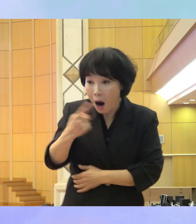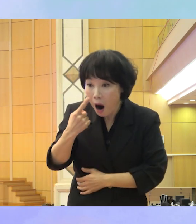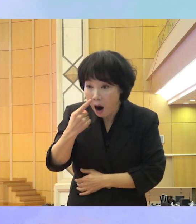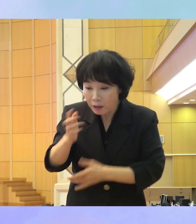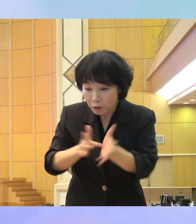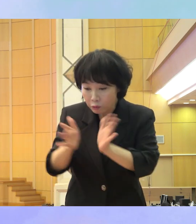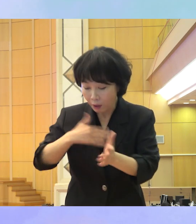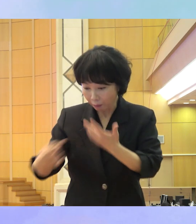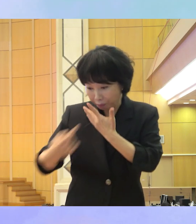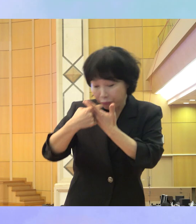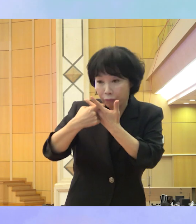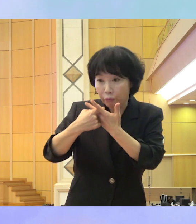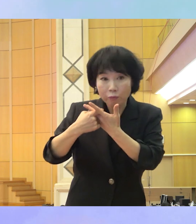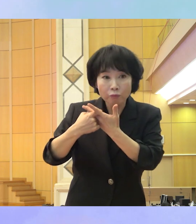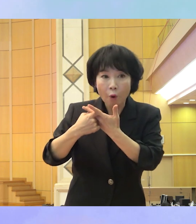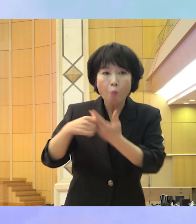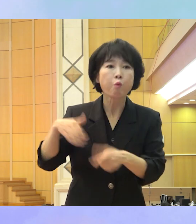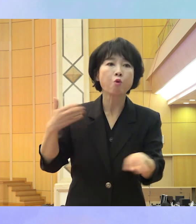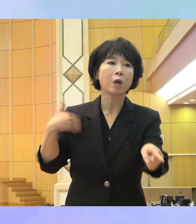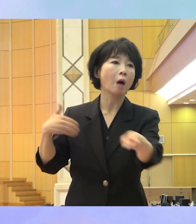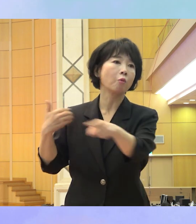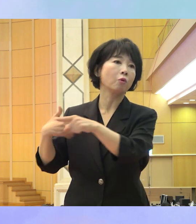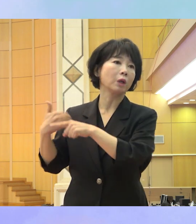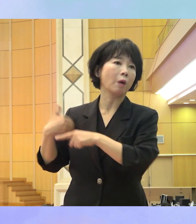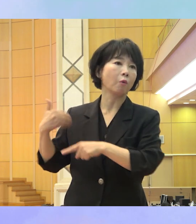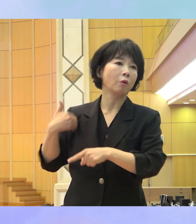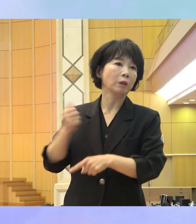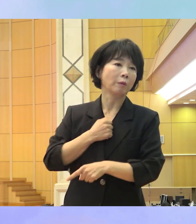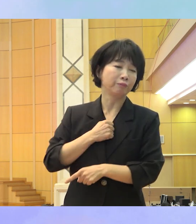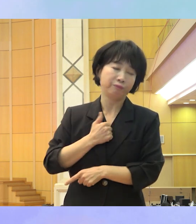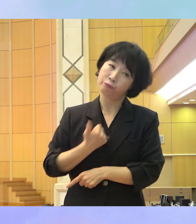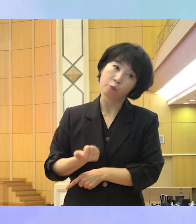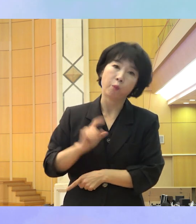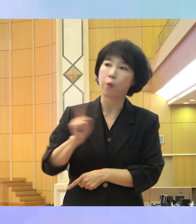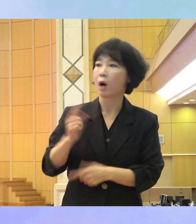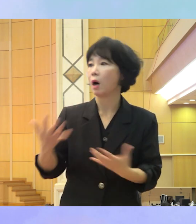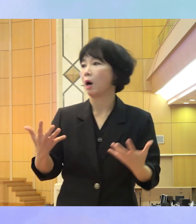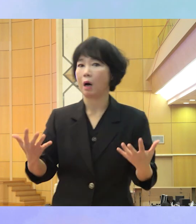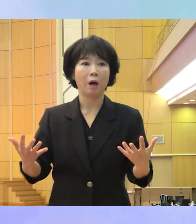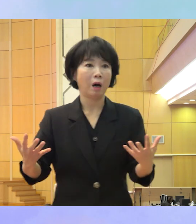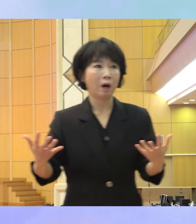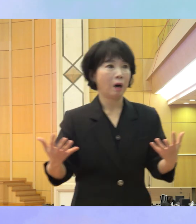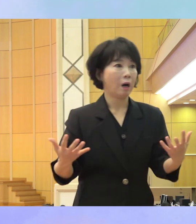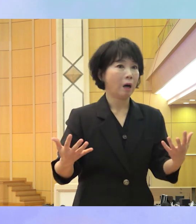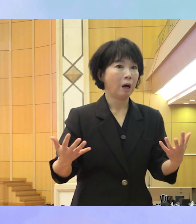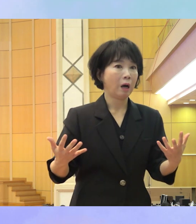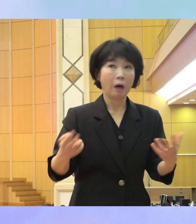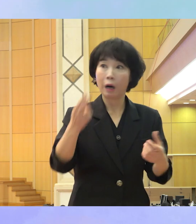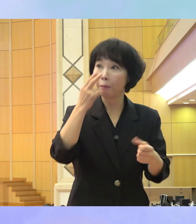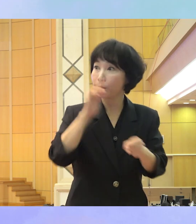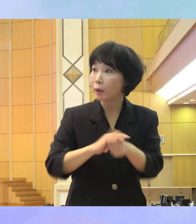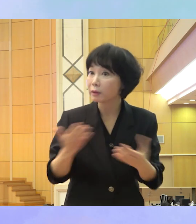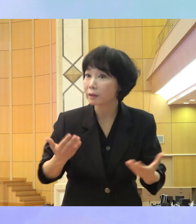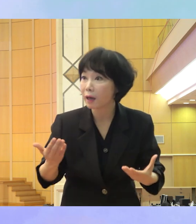믿는다고 한다면 참 빛 좋은 개살구와 같잖아요.